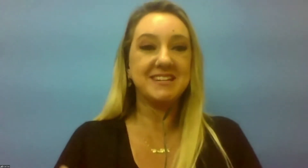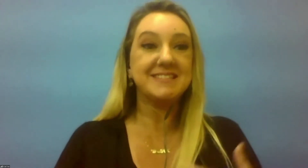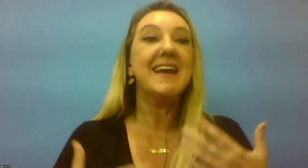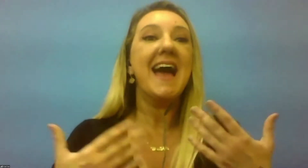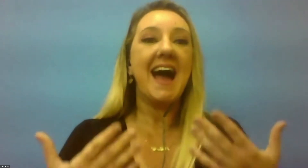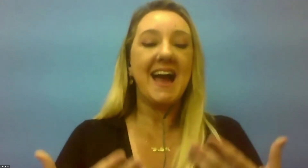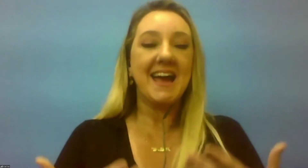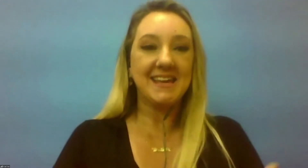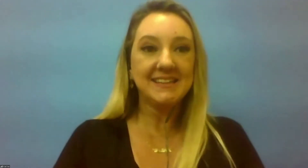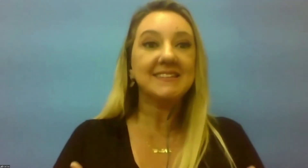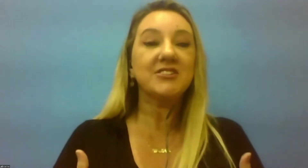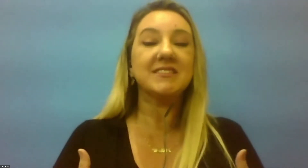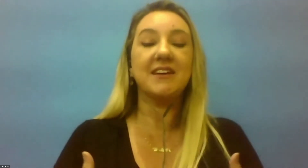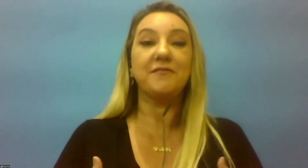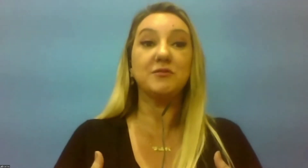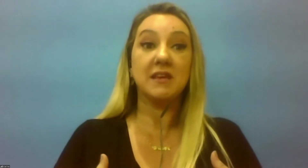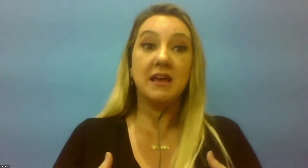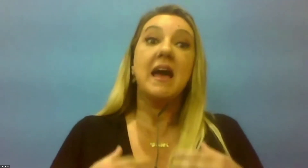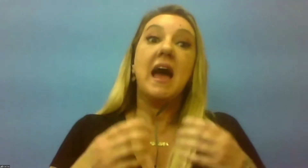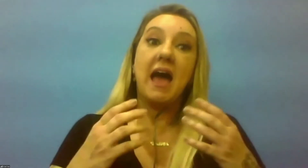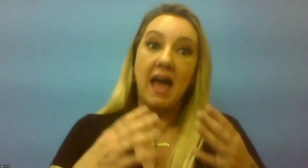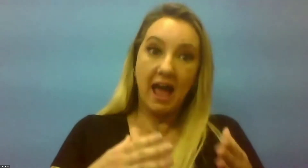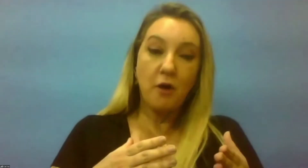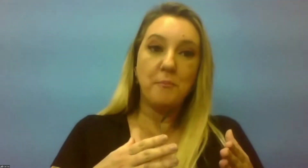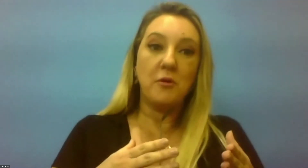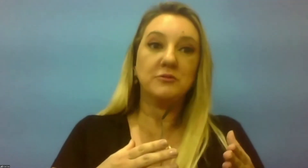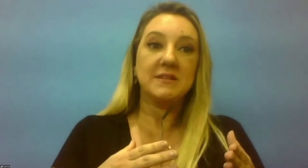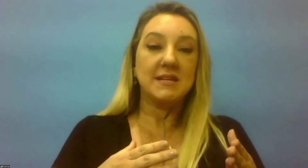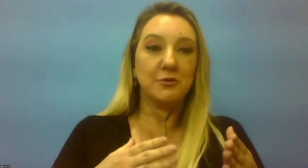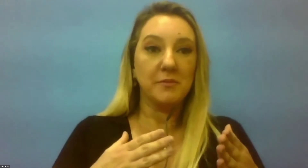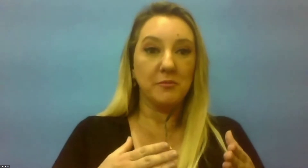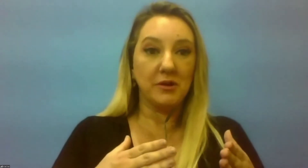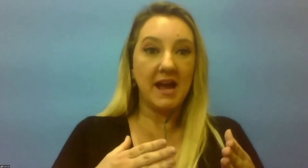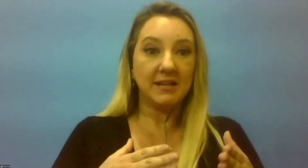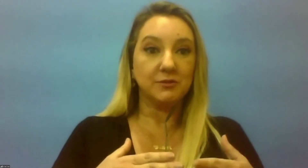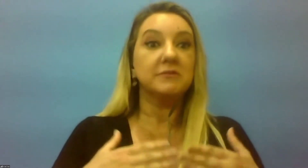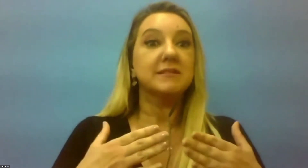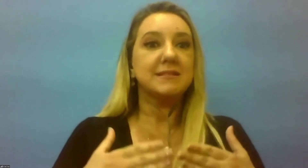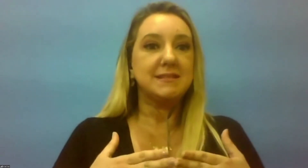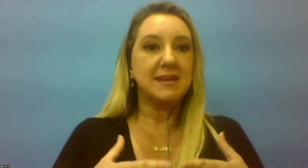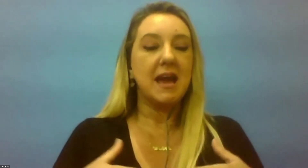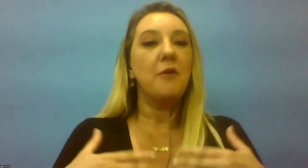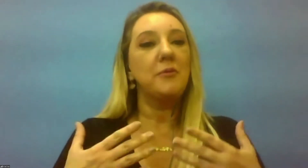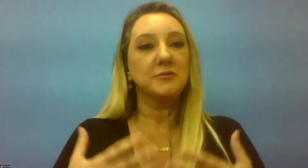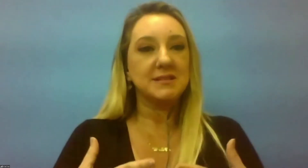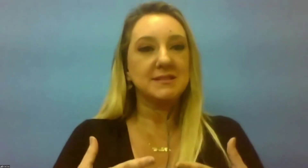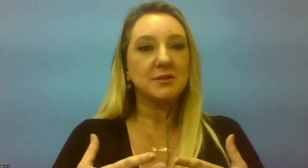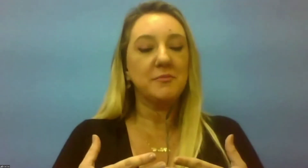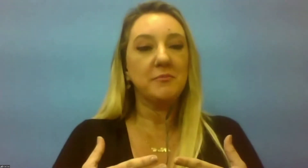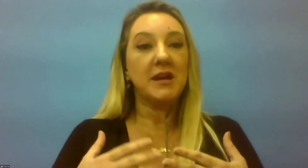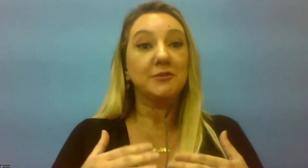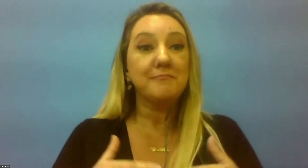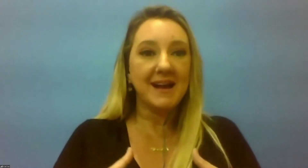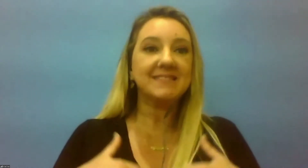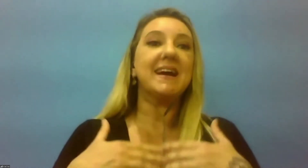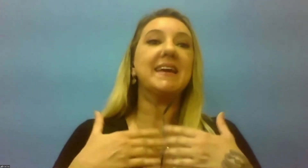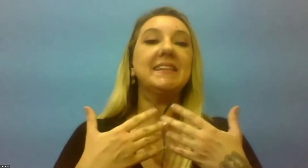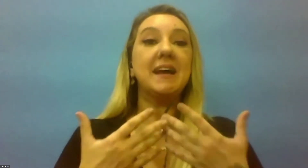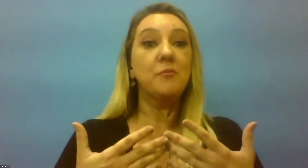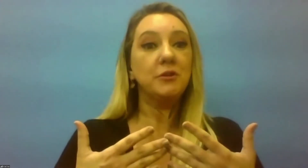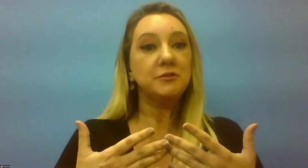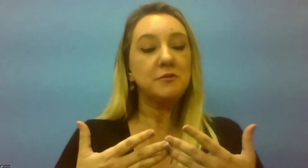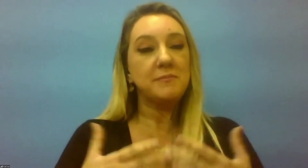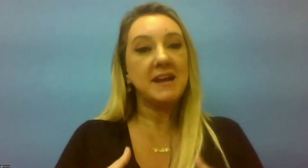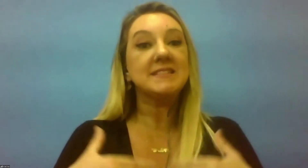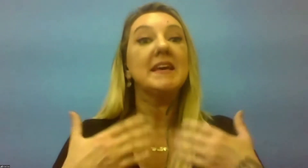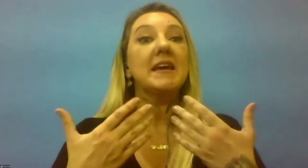né? Então a gente ainda tem desafios. Há um ponto a ser comemorado? Sim, há um ponto a ser comemorado, mas